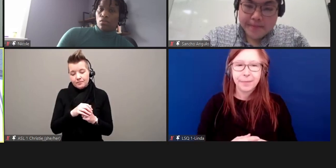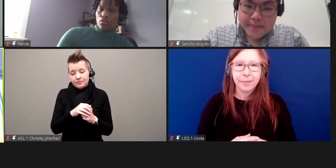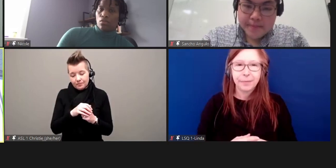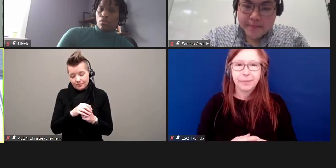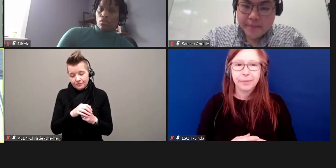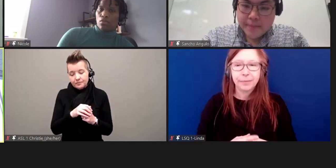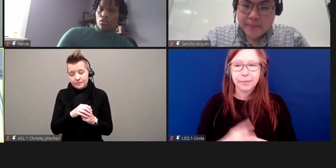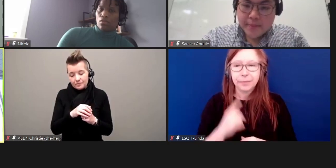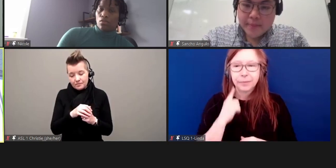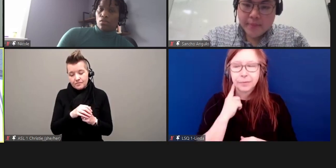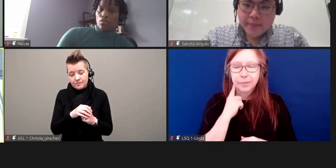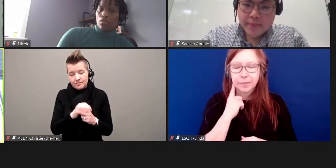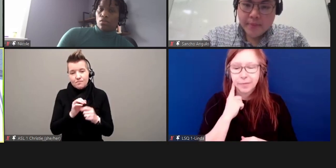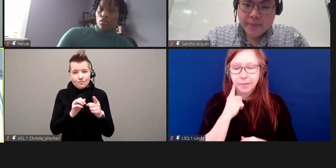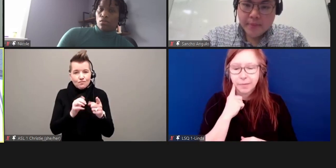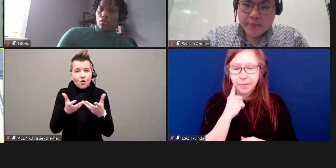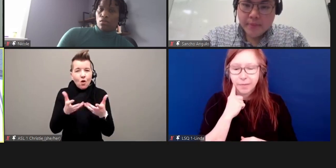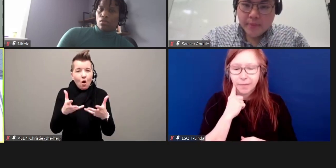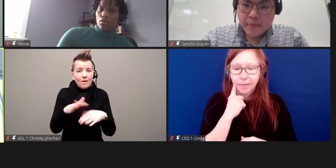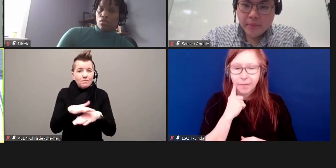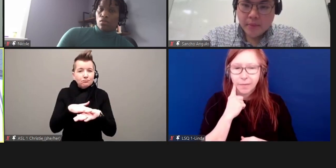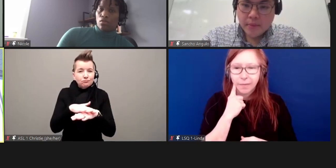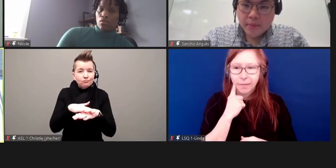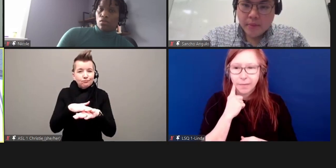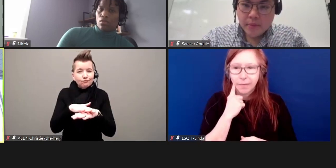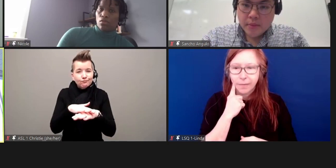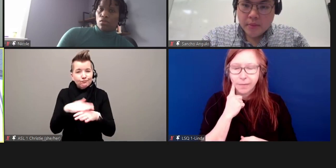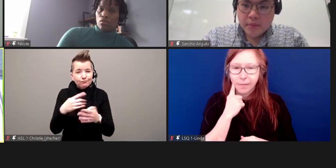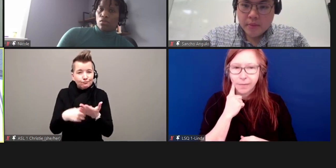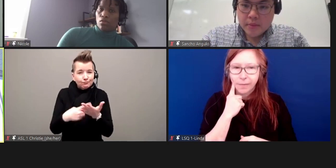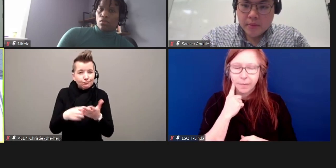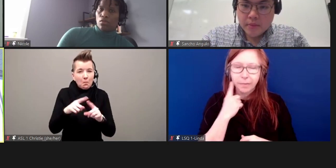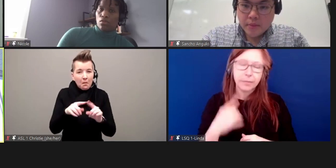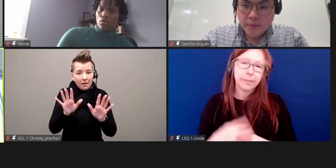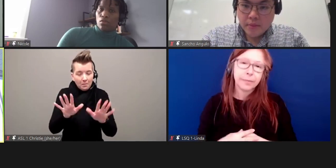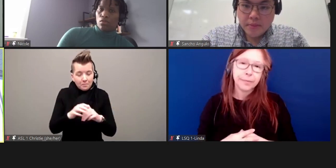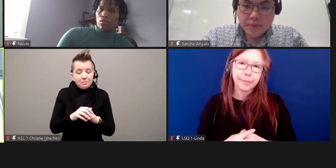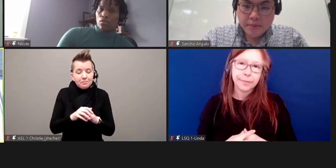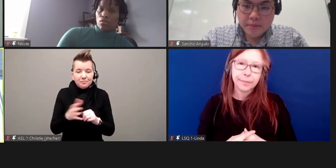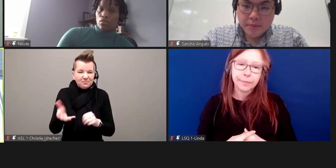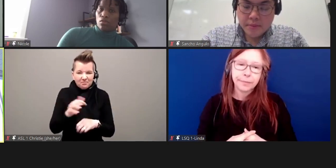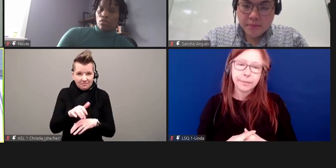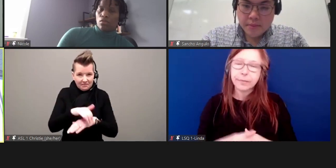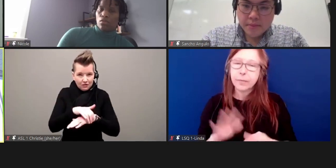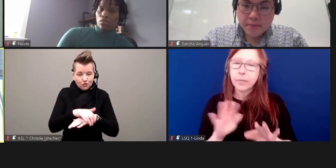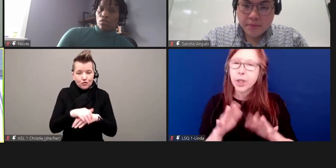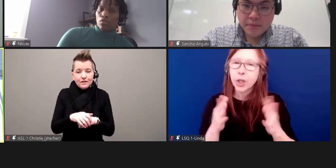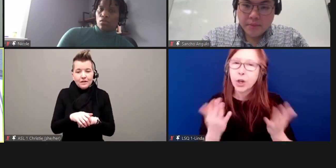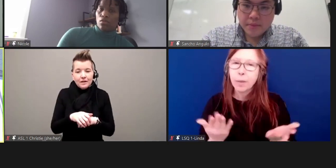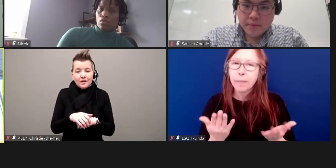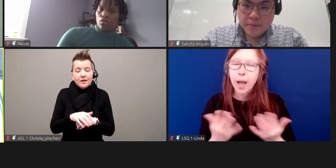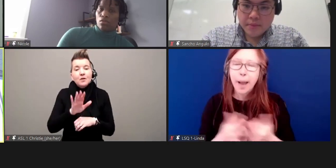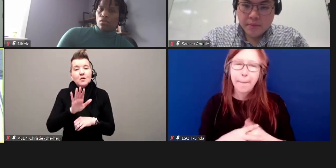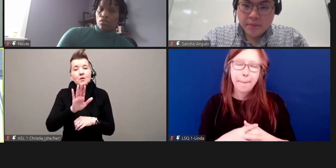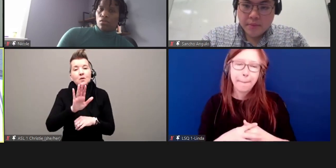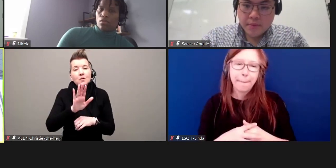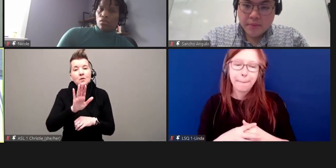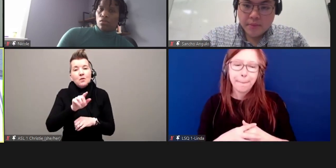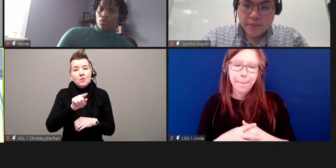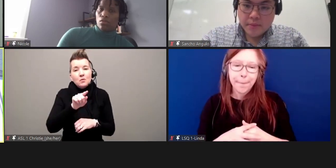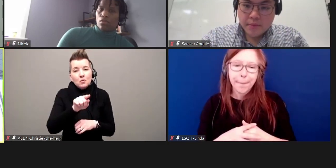avez-vous développé certaines habiletés because of your situation, certain unique abilities? Comment est-ce qu'on développe